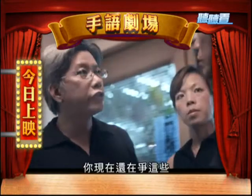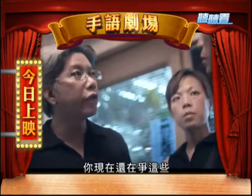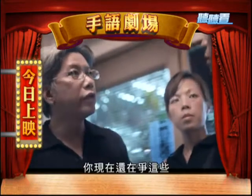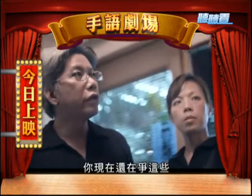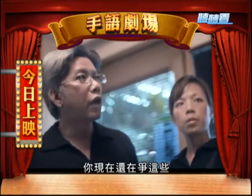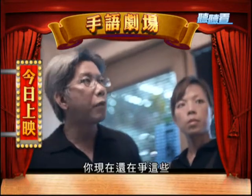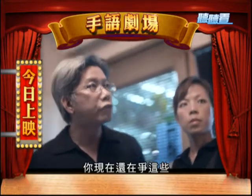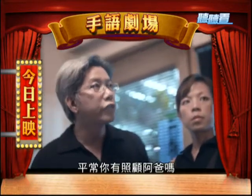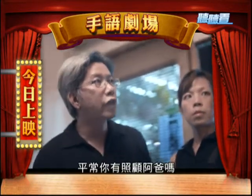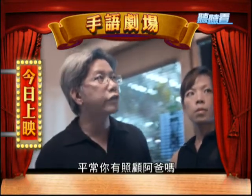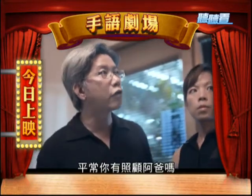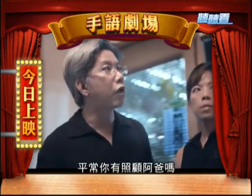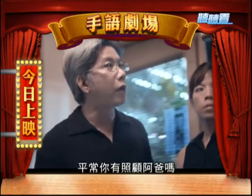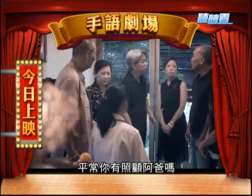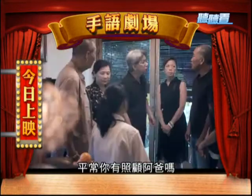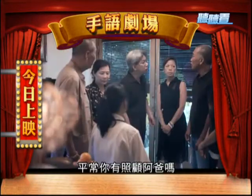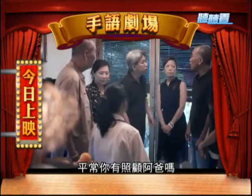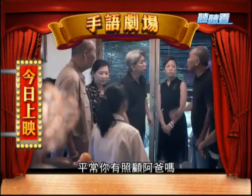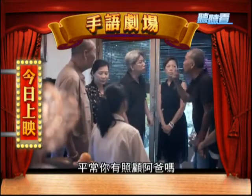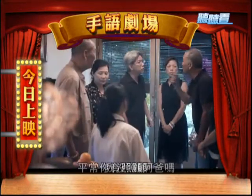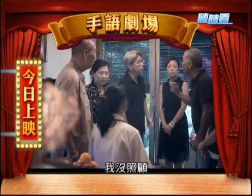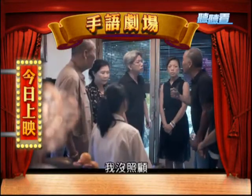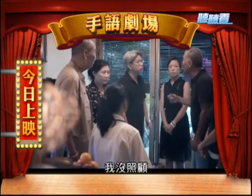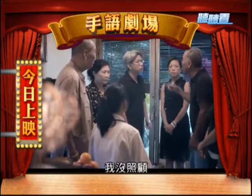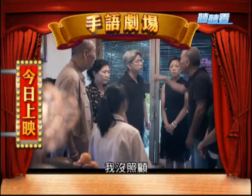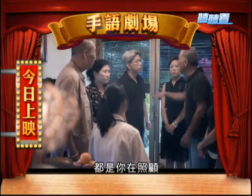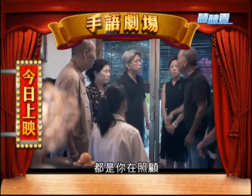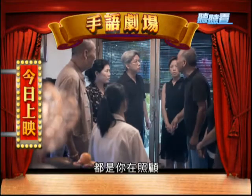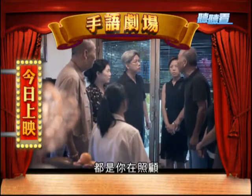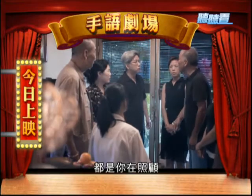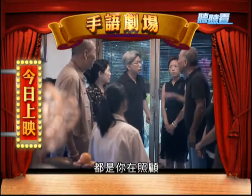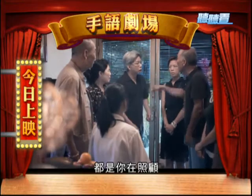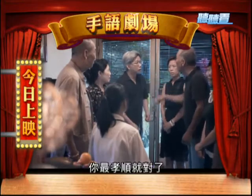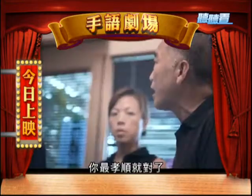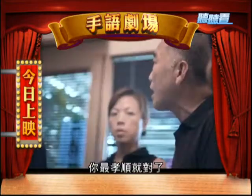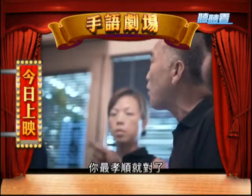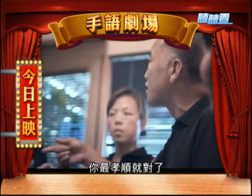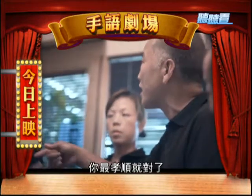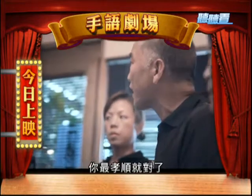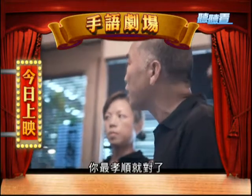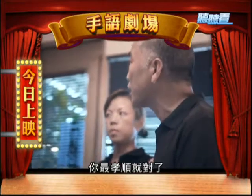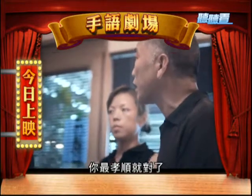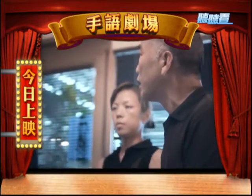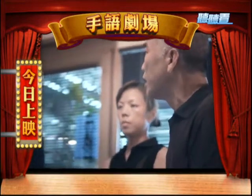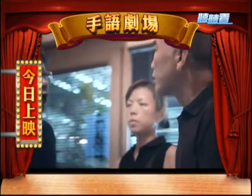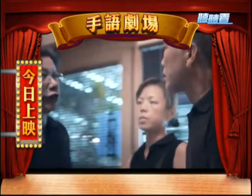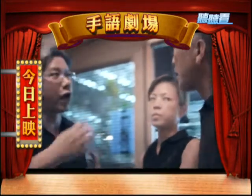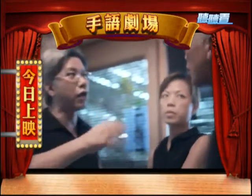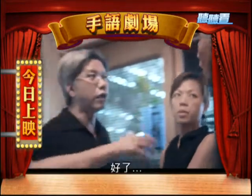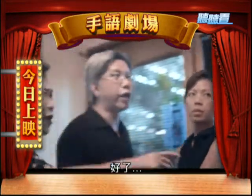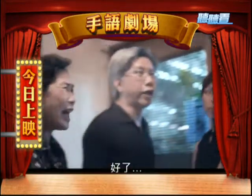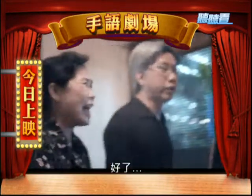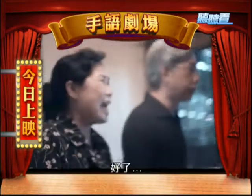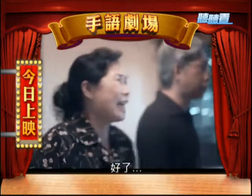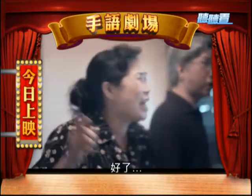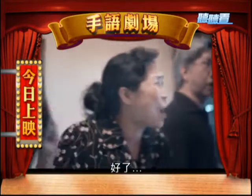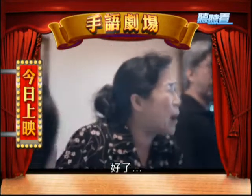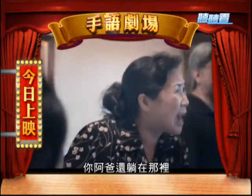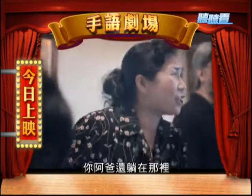者，啊，破落钱你甲你照顾阿爸伊。 我 无 照顾，家拢你来照顾，你上友好对啦。 你都上友好啦，你爸爸都